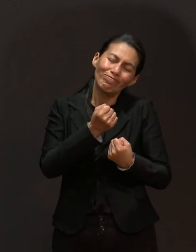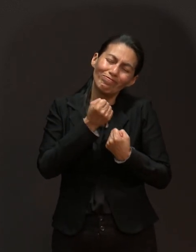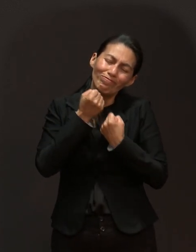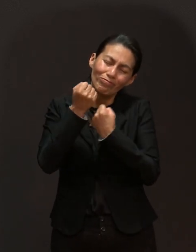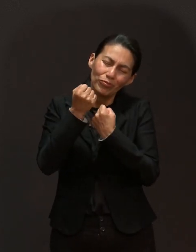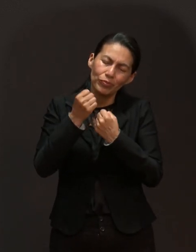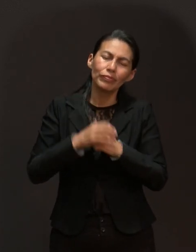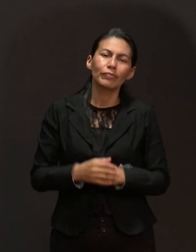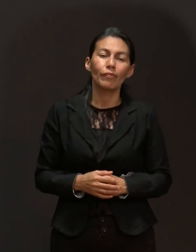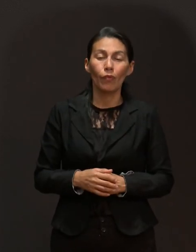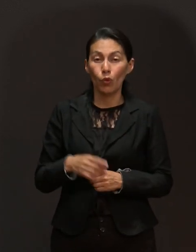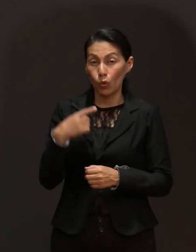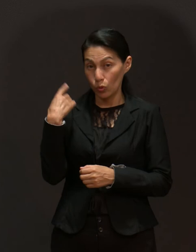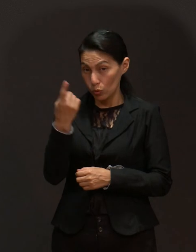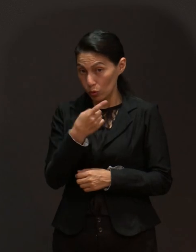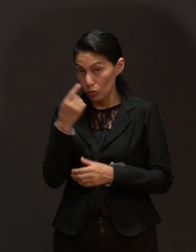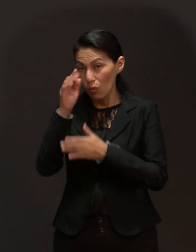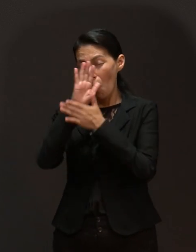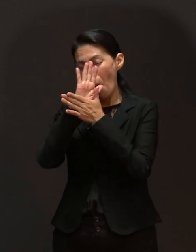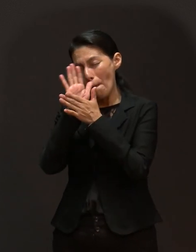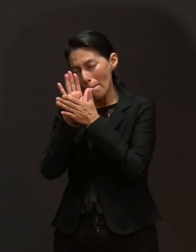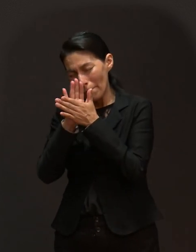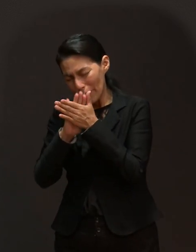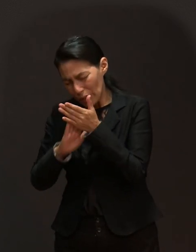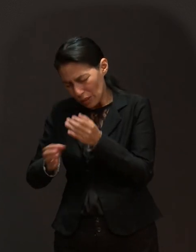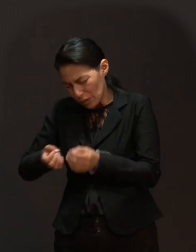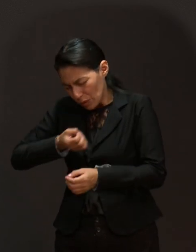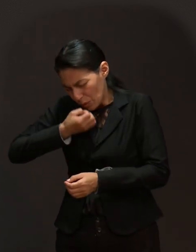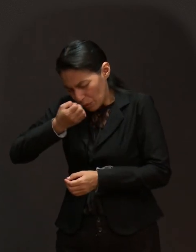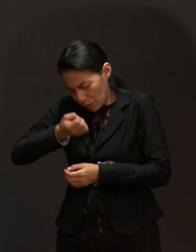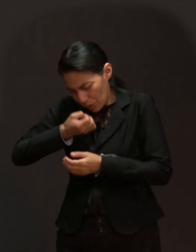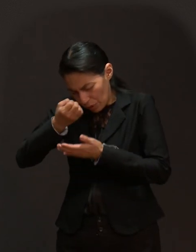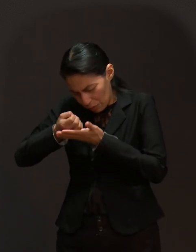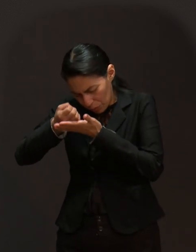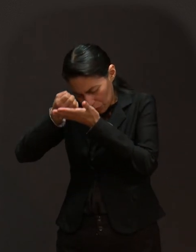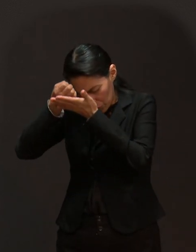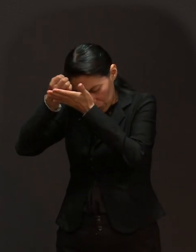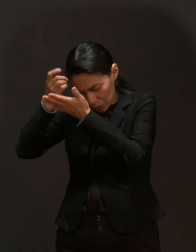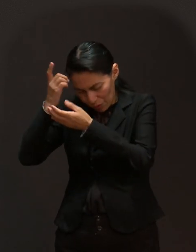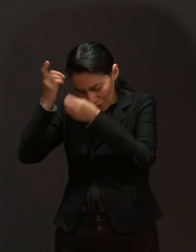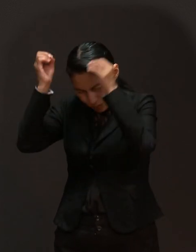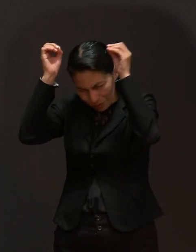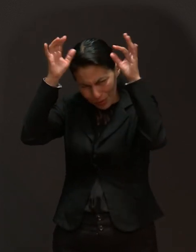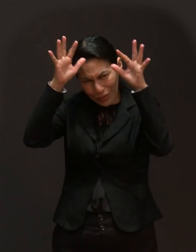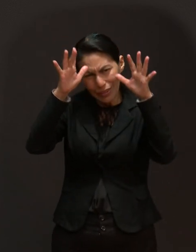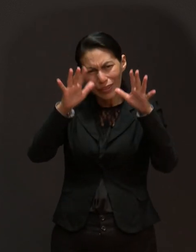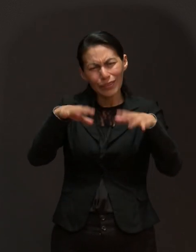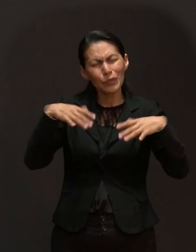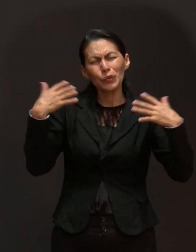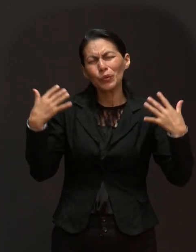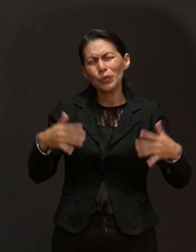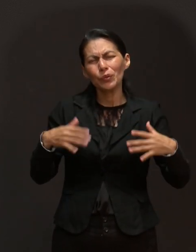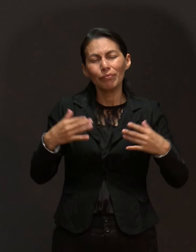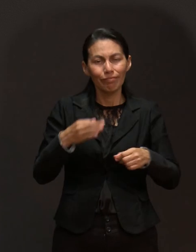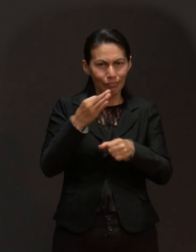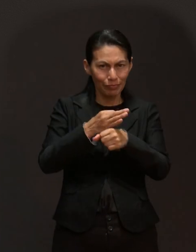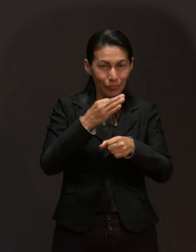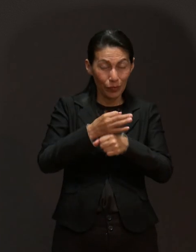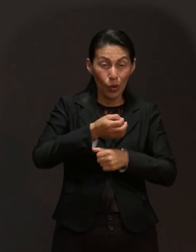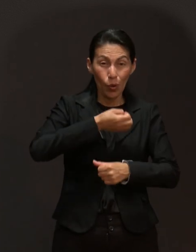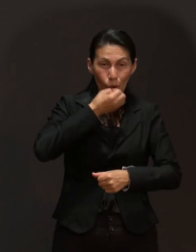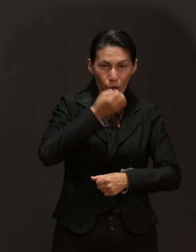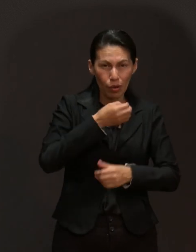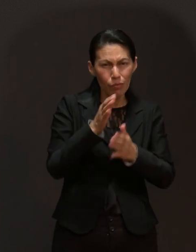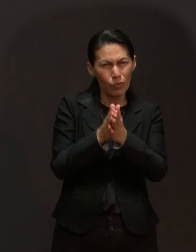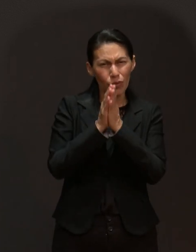Cuando humildemente Buscamos a Dios En oración Y vamos a orar Vamos